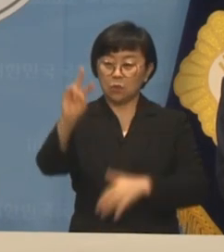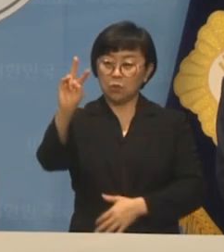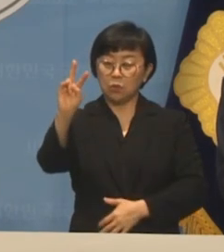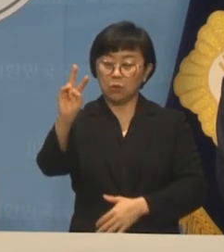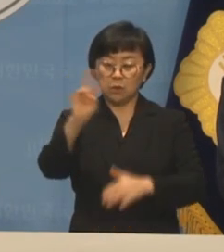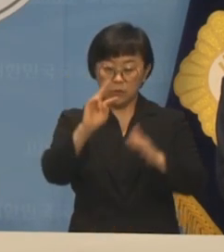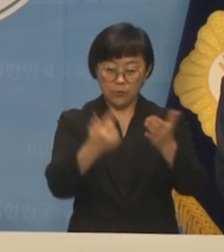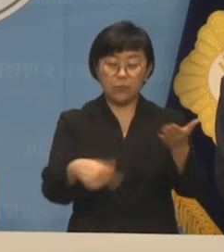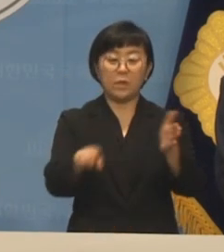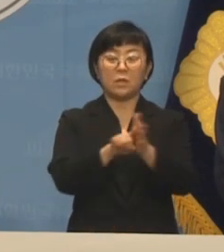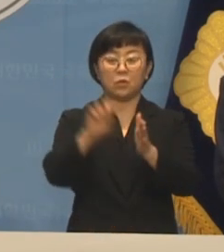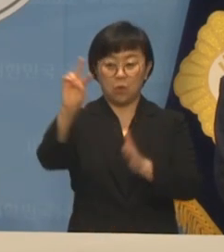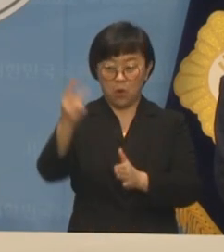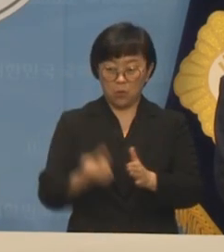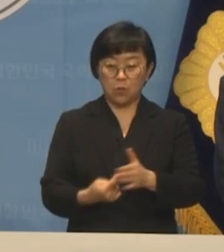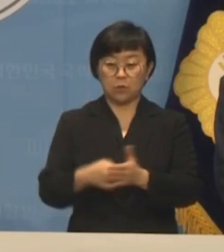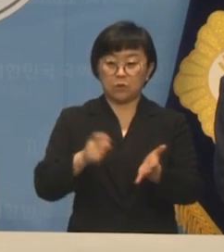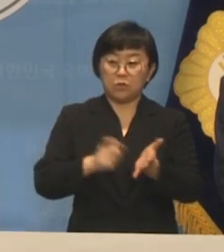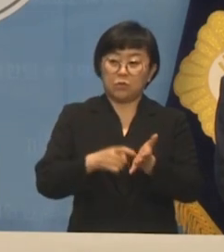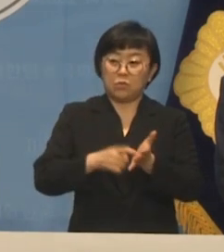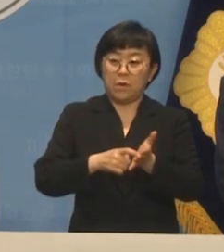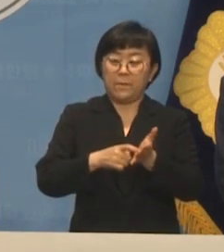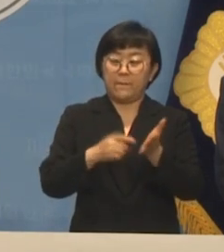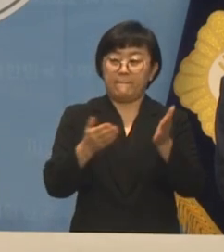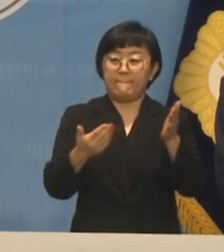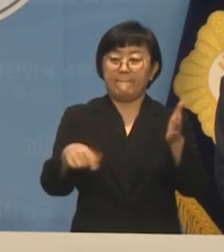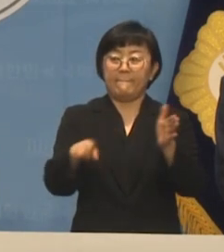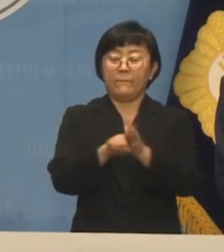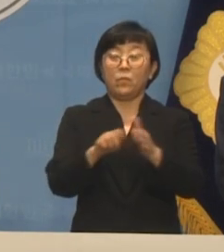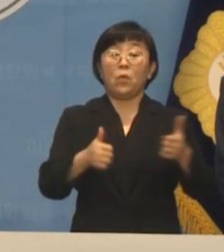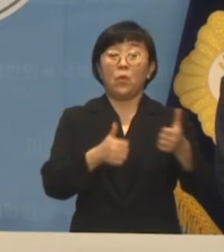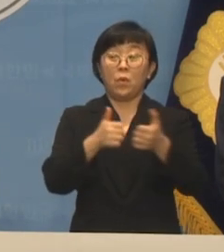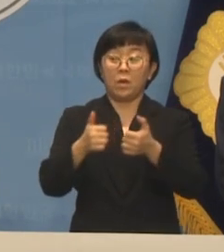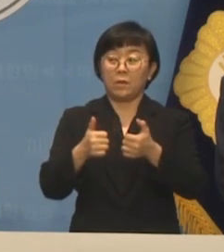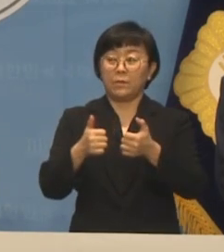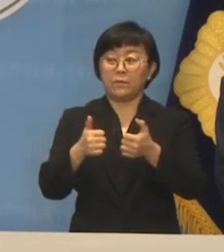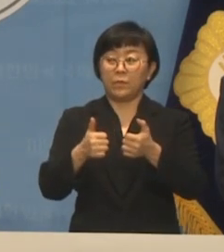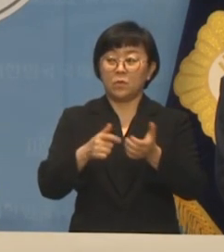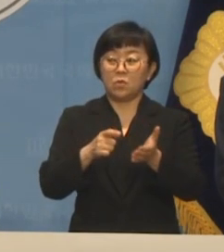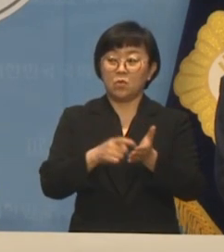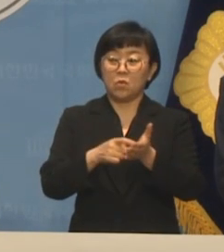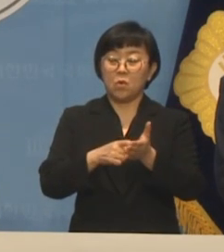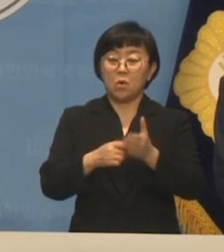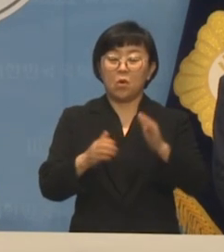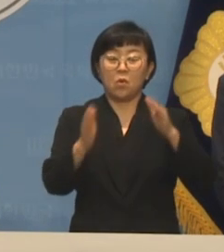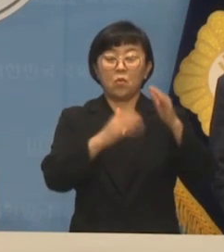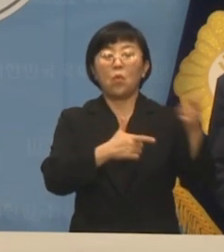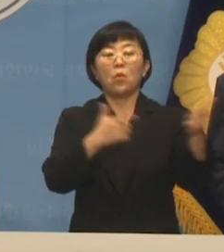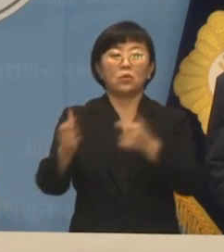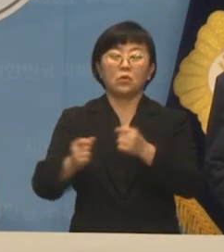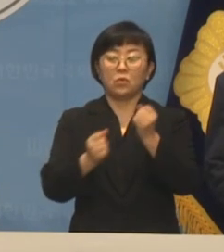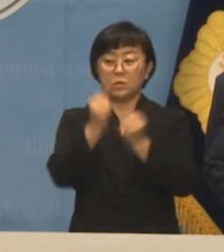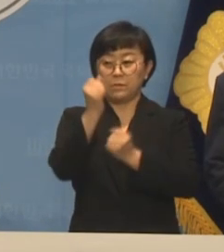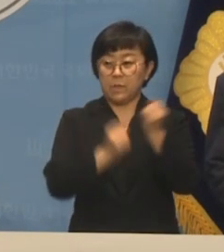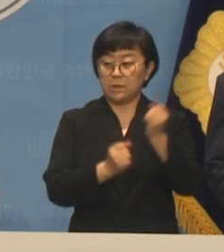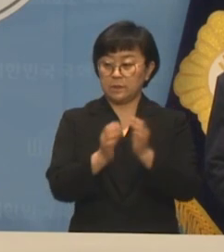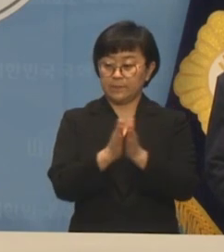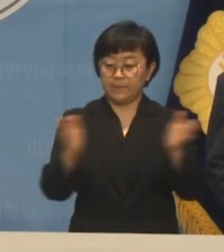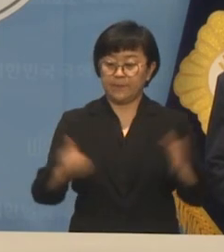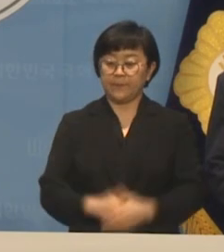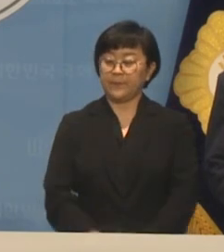그럼 오늘 공공의대법 법사위 계류구탄 본회의 직회부 처리 촉구 공동 기자회견을 시작하겠습니다.